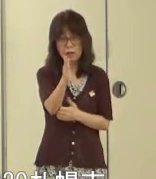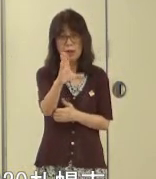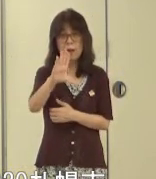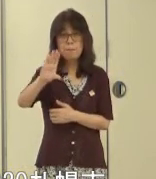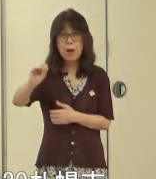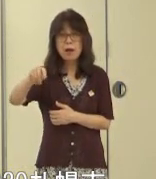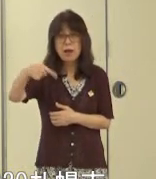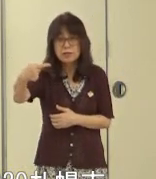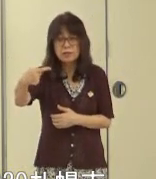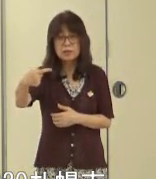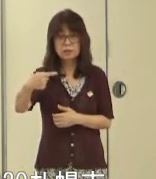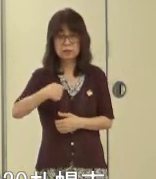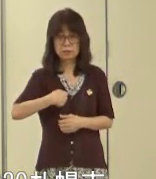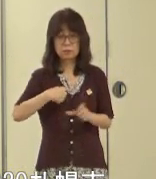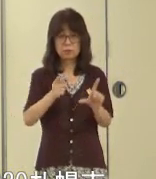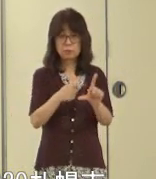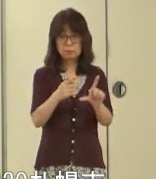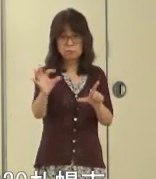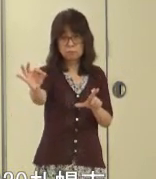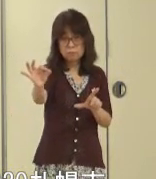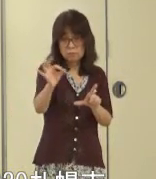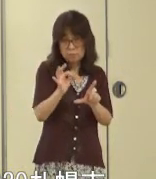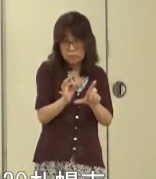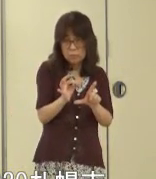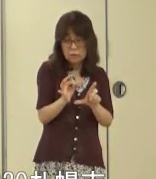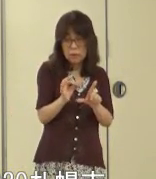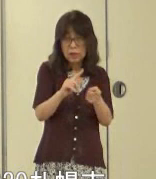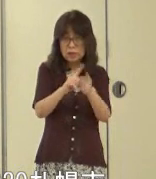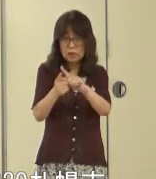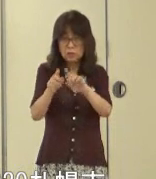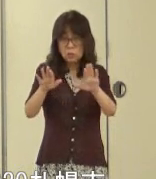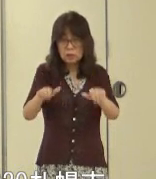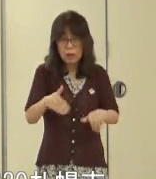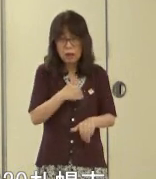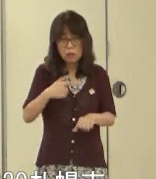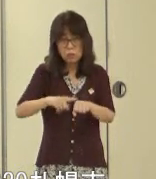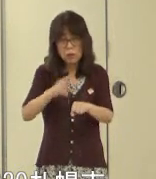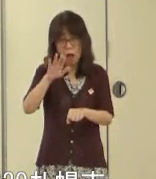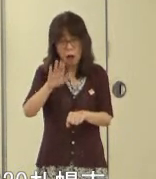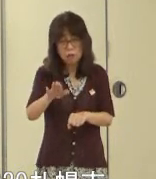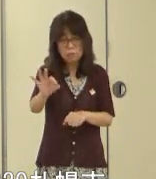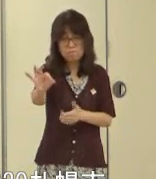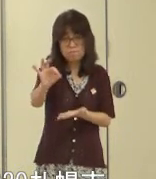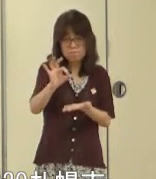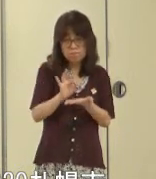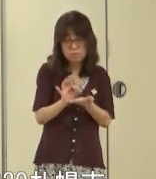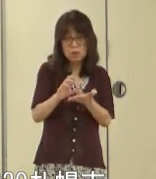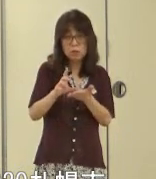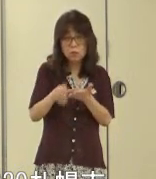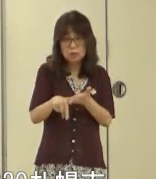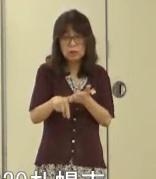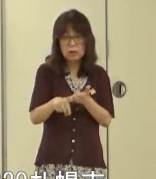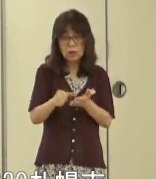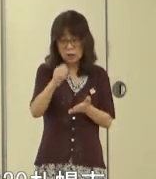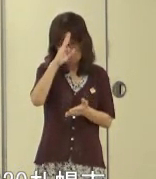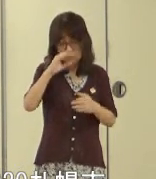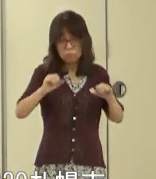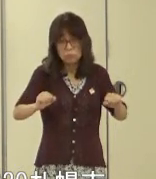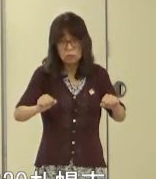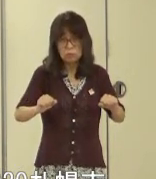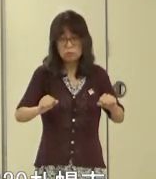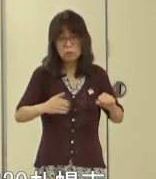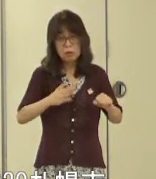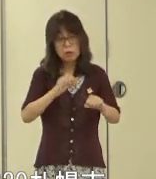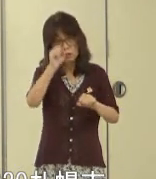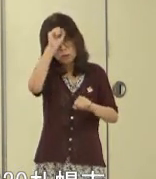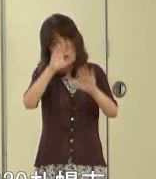が届きましたら、接触した可能性ありますよという通知がありましたら、症状の有無にかかわらず札幌